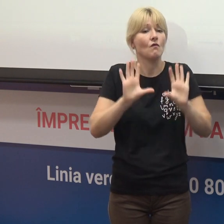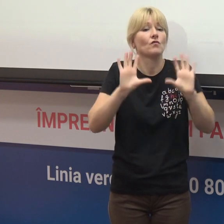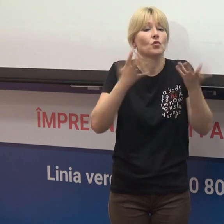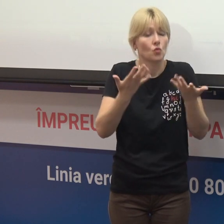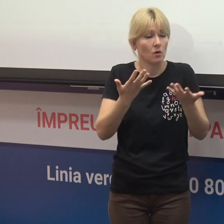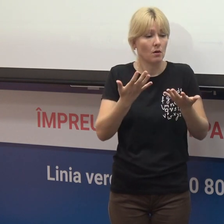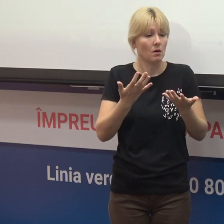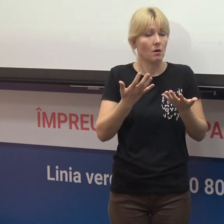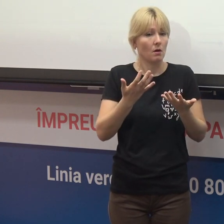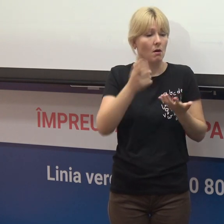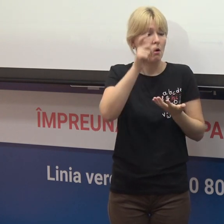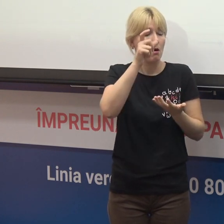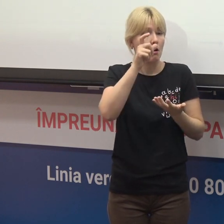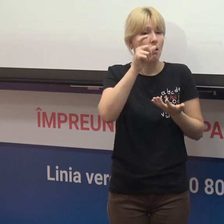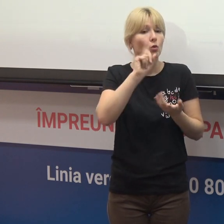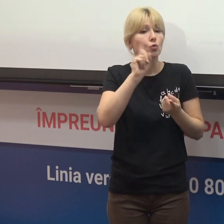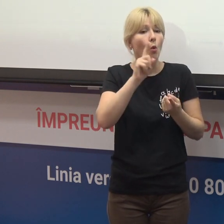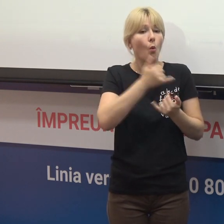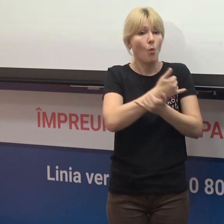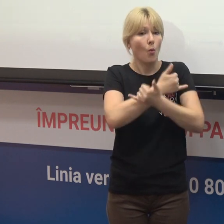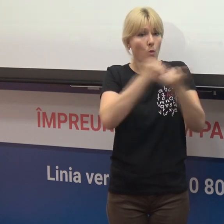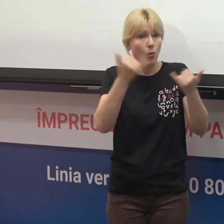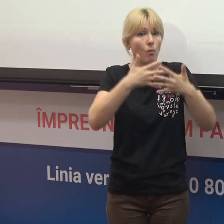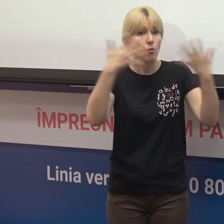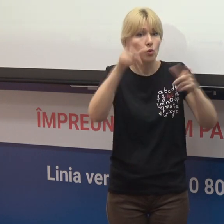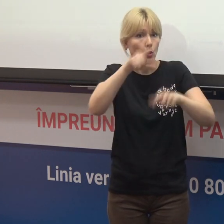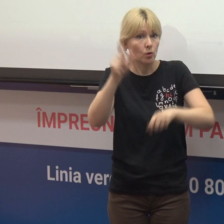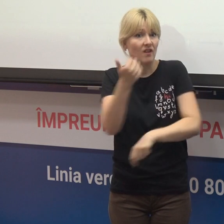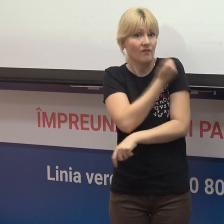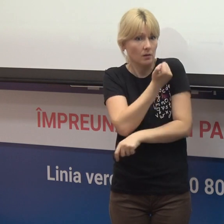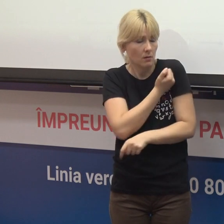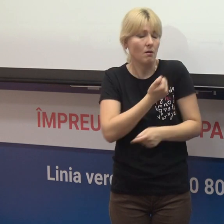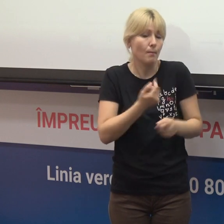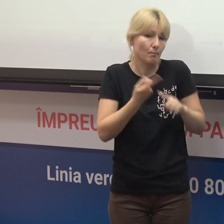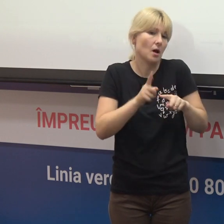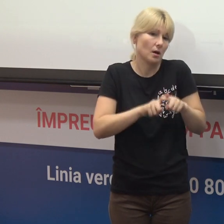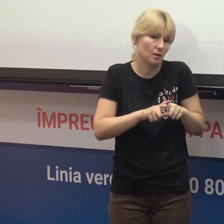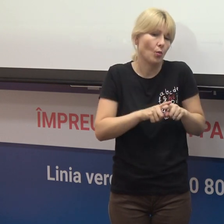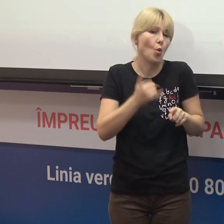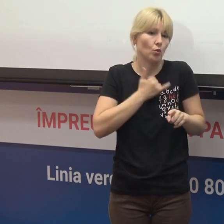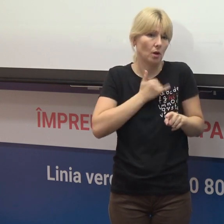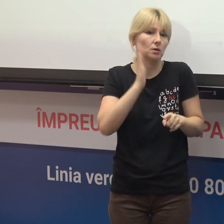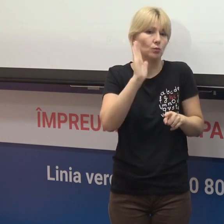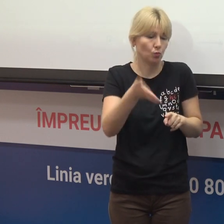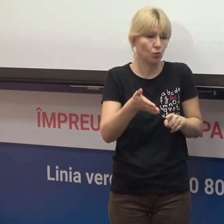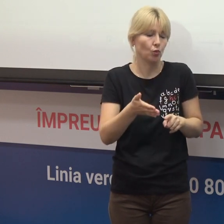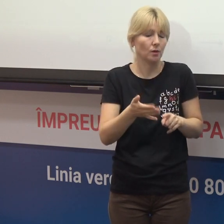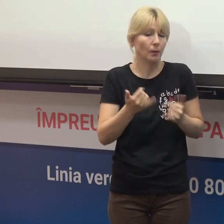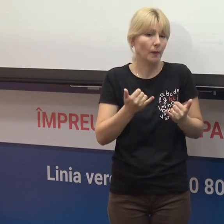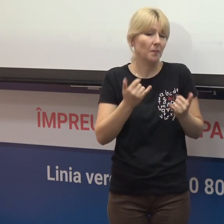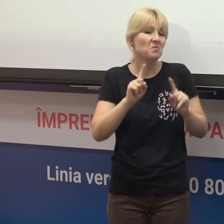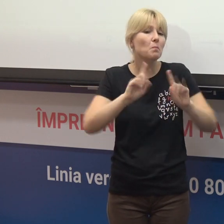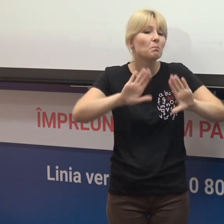ne-ar permite crearea păturii imune pe care ne-o dorim, deci, într-adevăr, să venim cu careva, vă zic,